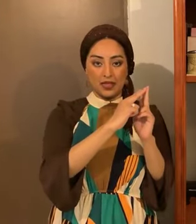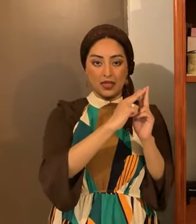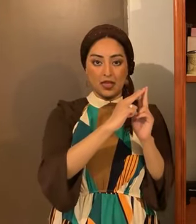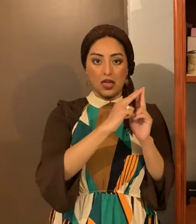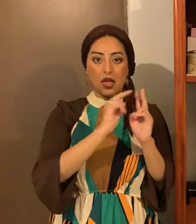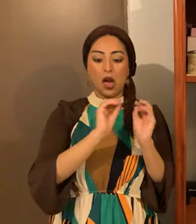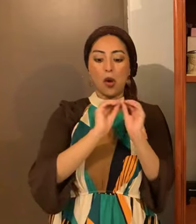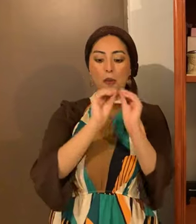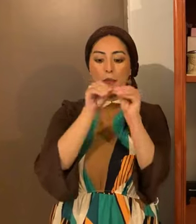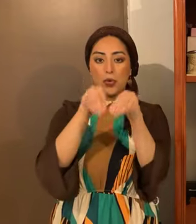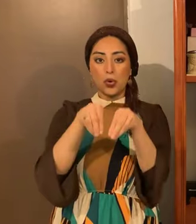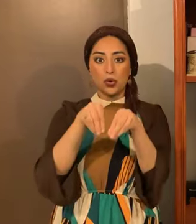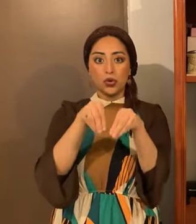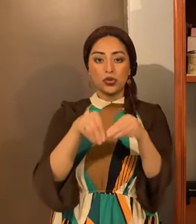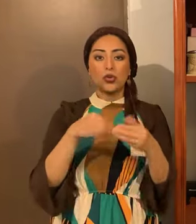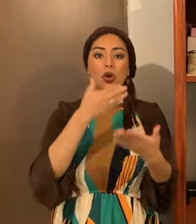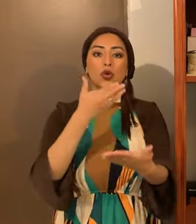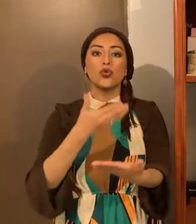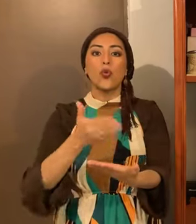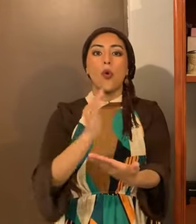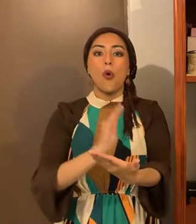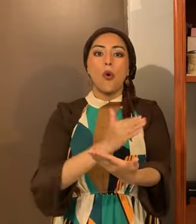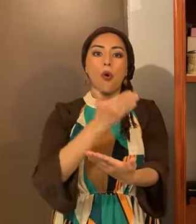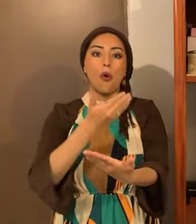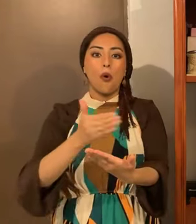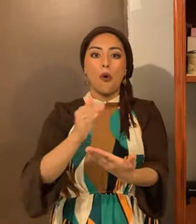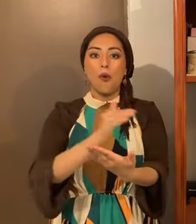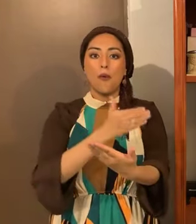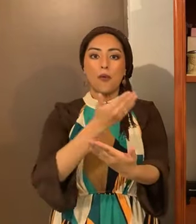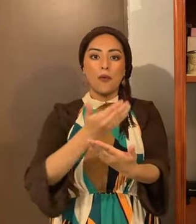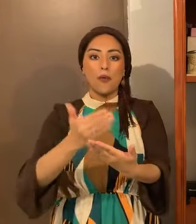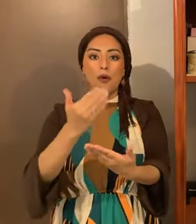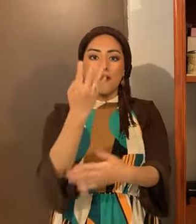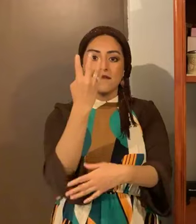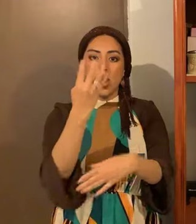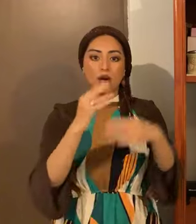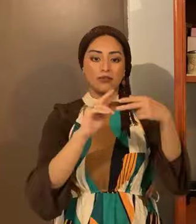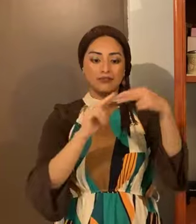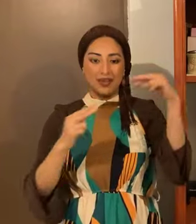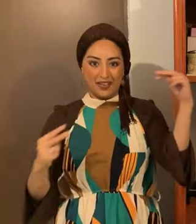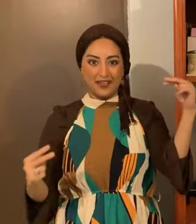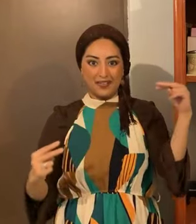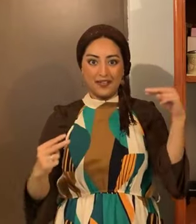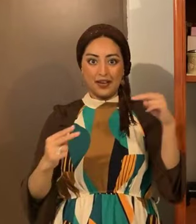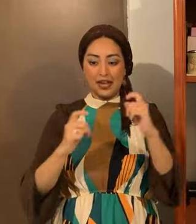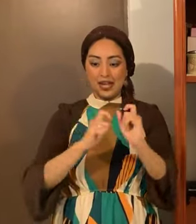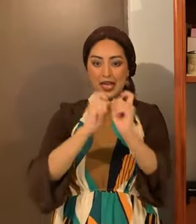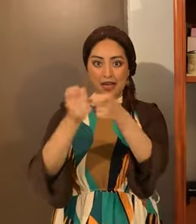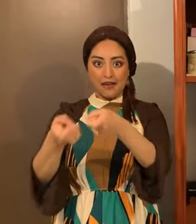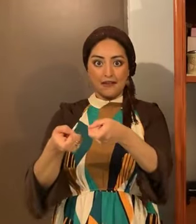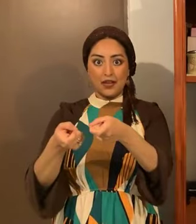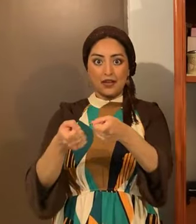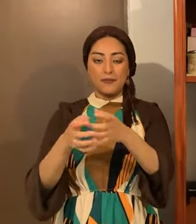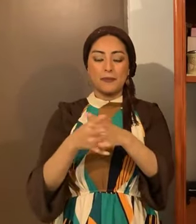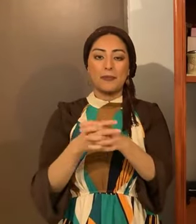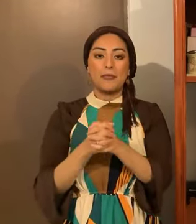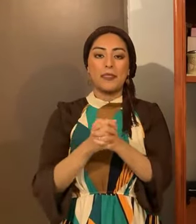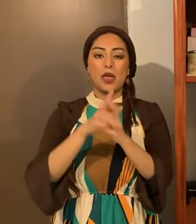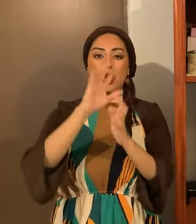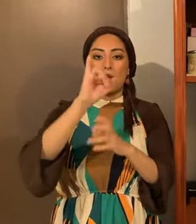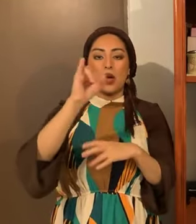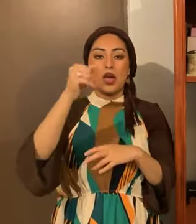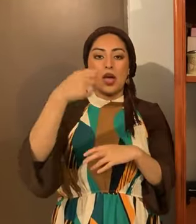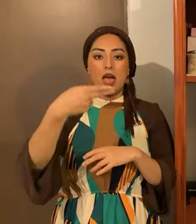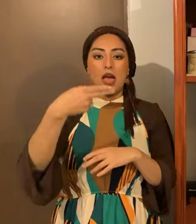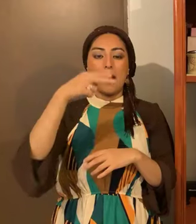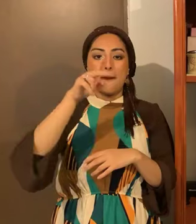le pusieron notas a los componentes y al nombre, Yod, He, Vav,